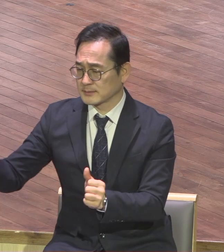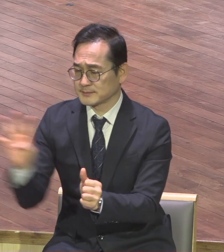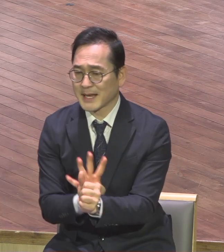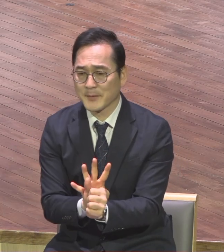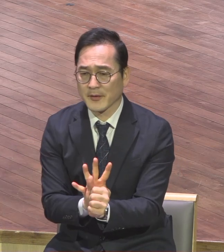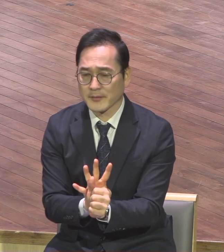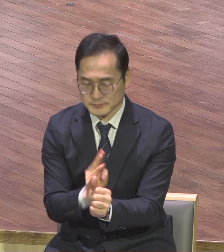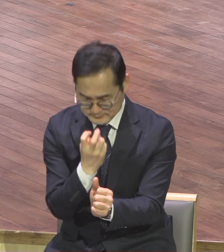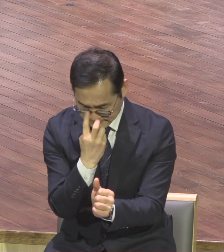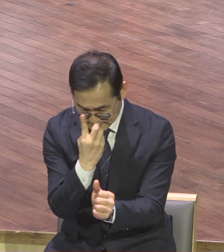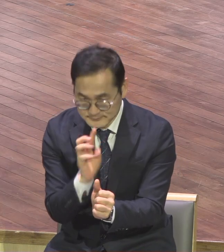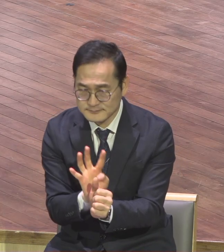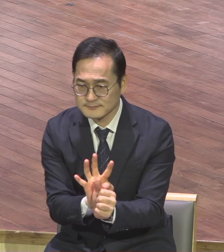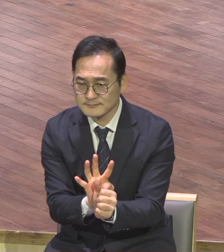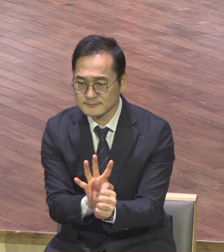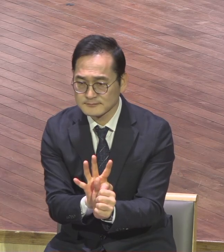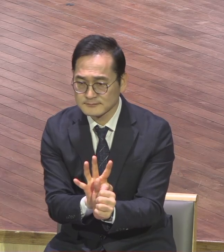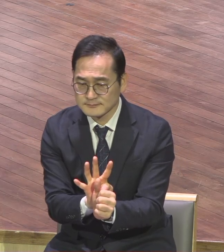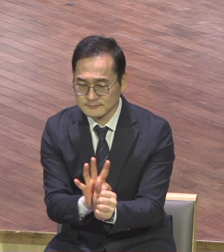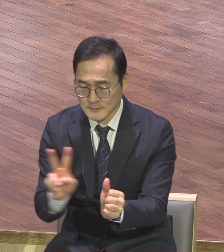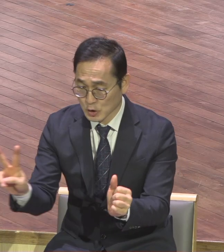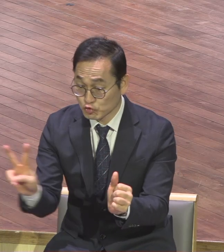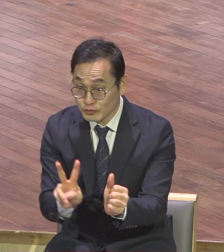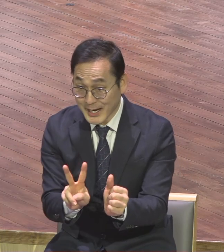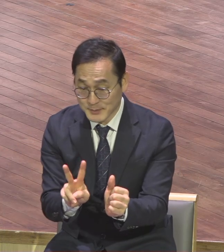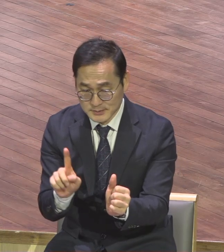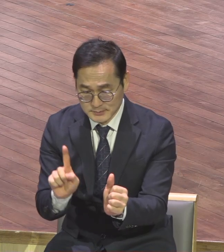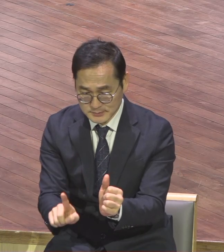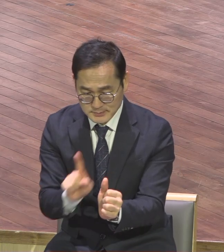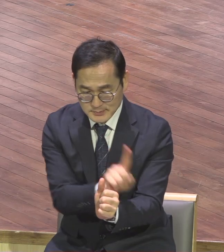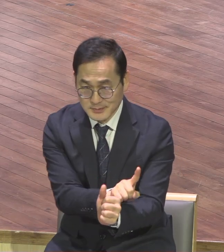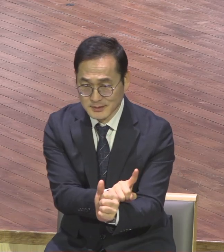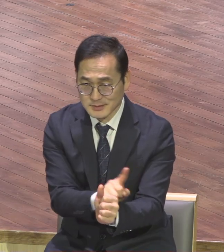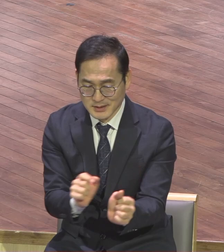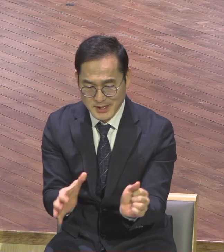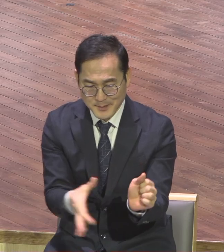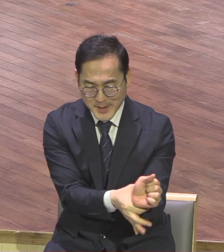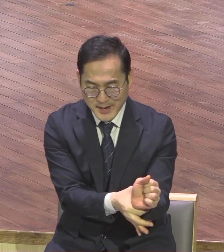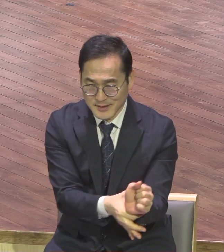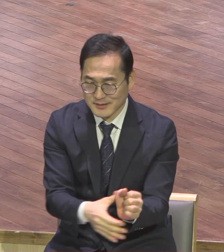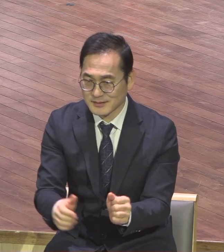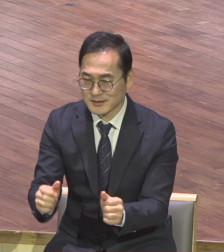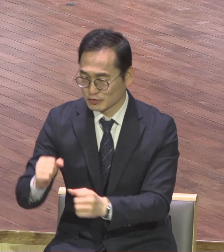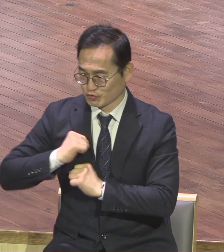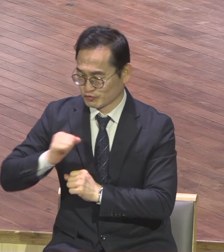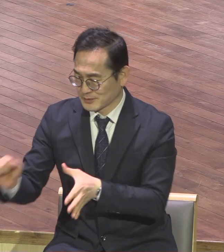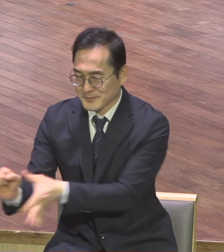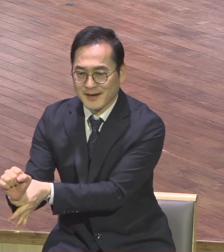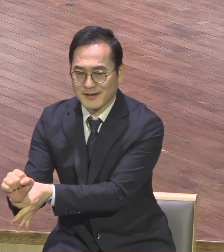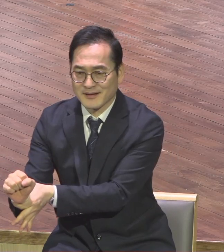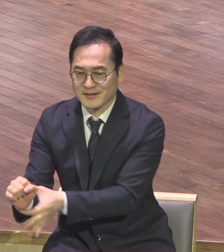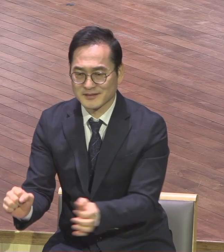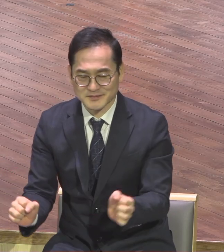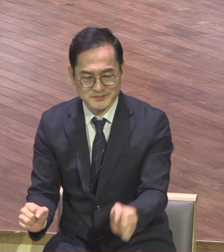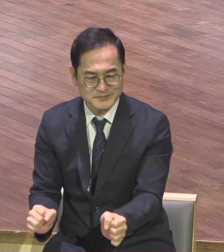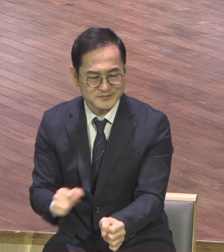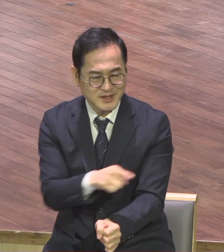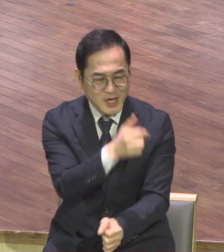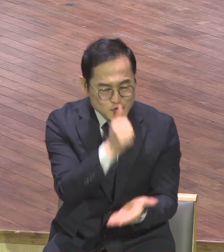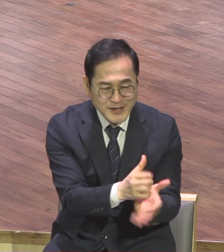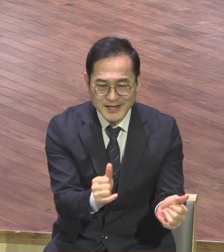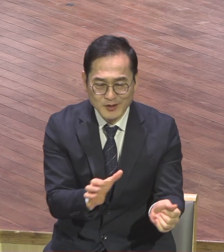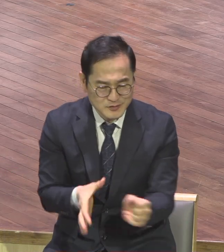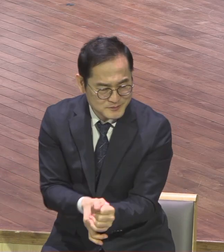한조가 됩니다. 두 사람은 양손팔을 다 같이 지팔하고 죄수팔하고